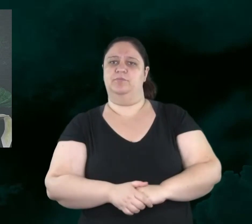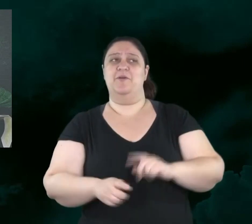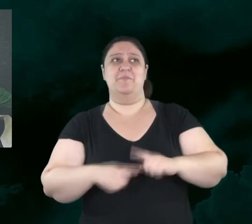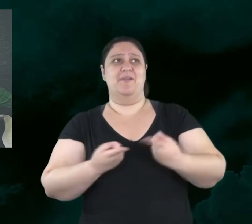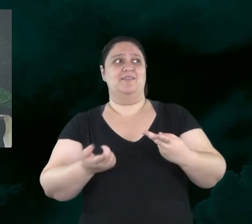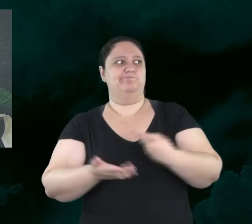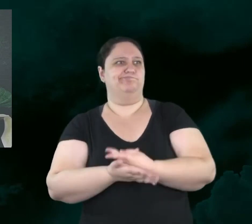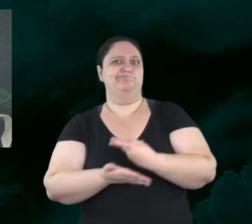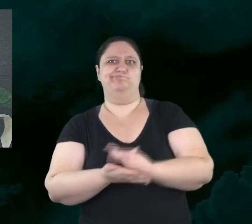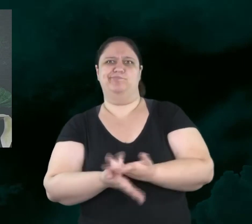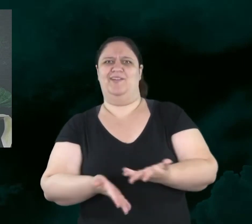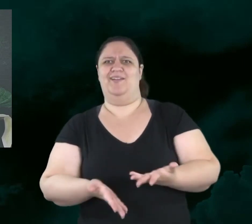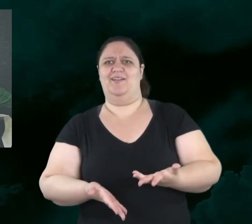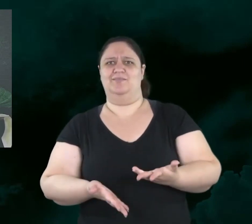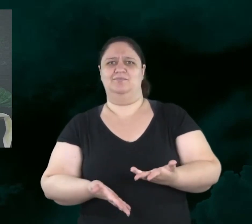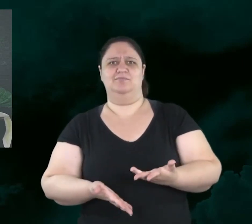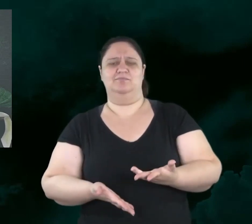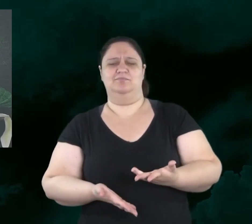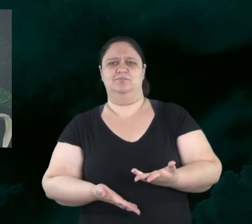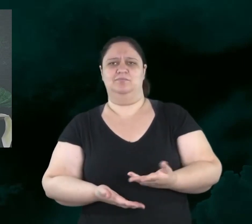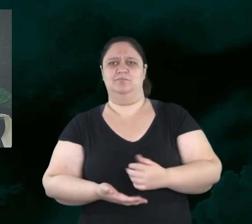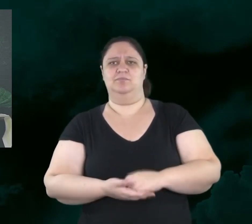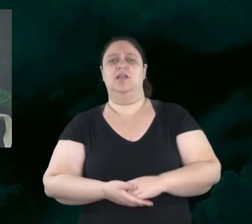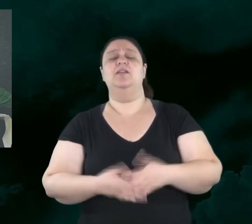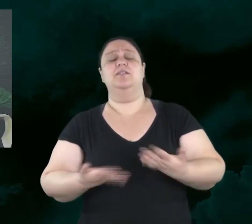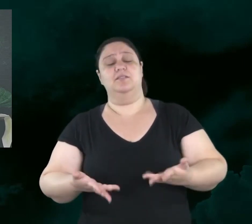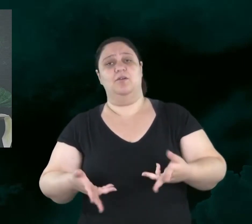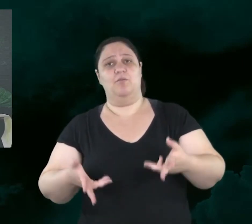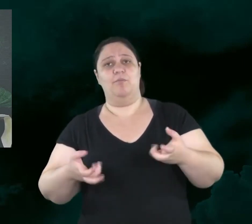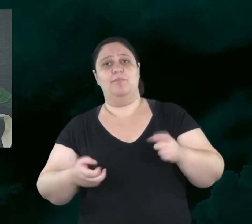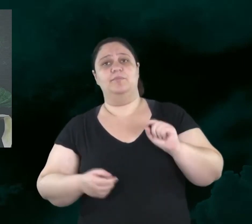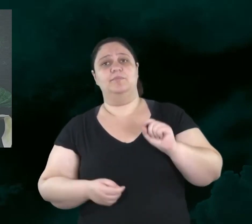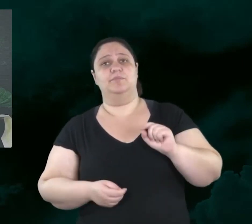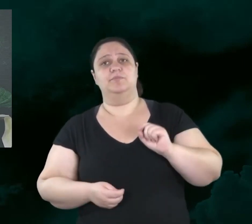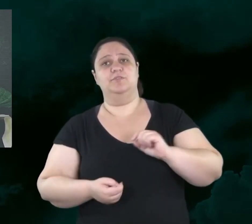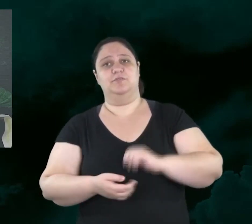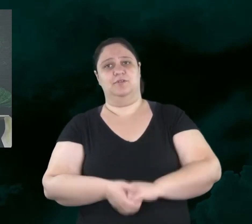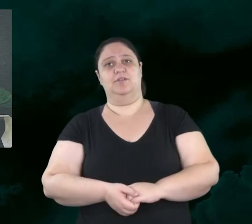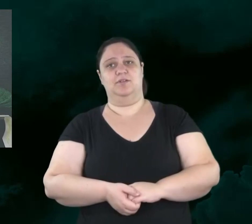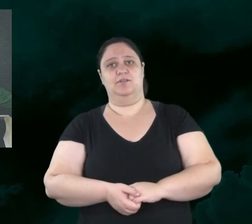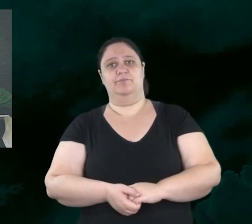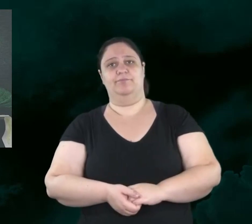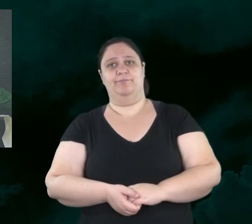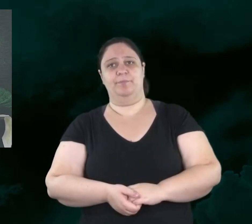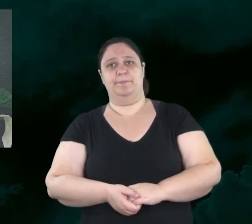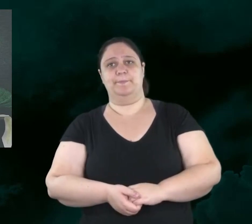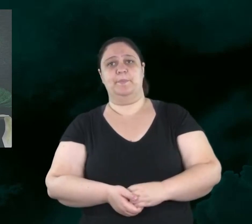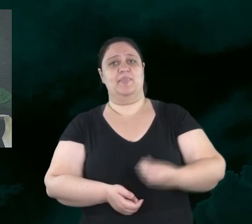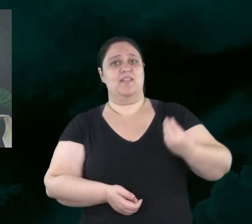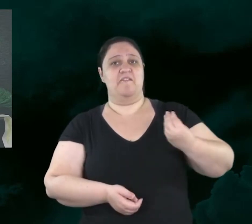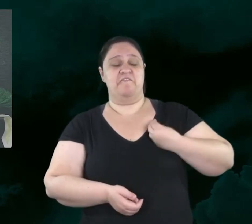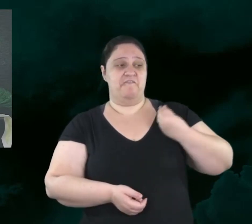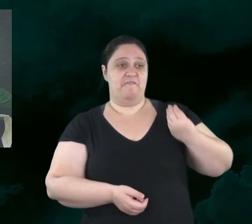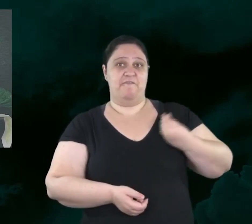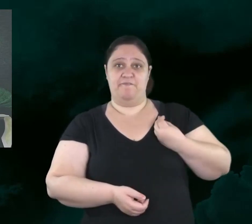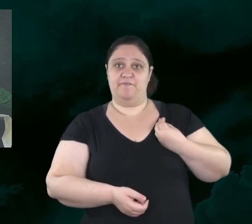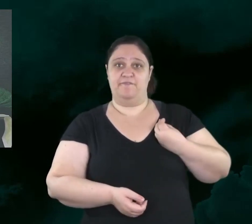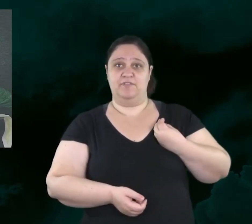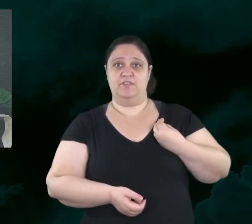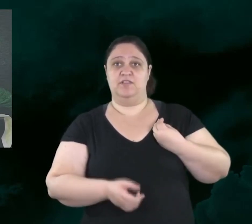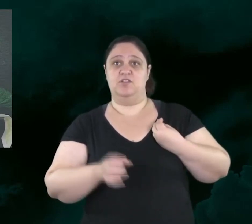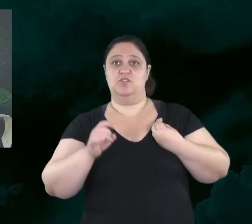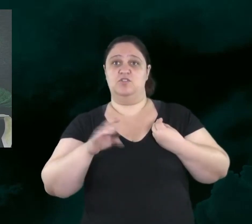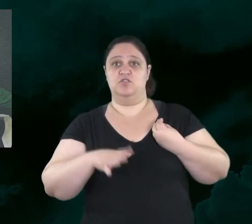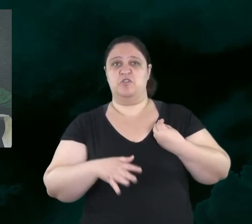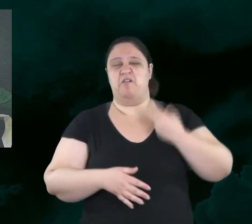errado. Naquele dia deu tudo errado. Irmãos, eu percebi que a nossa vida não é feita realmente só